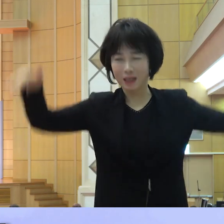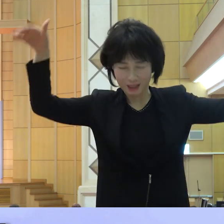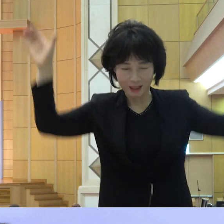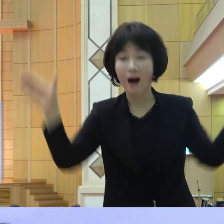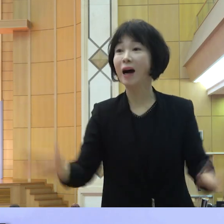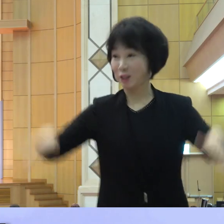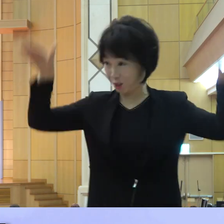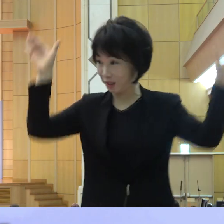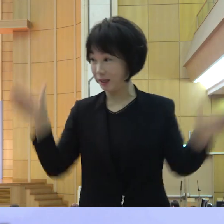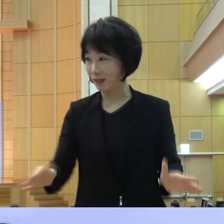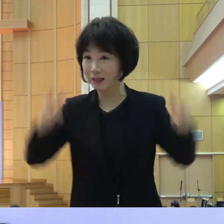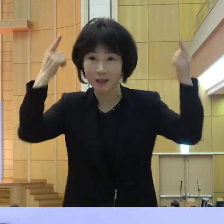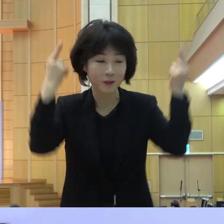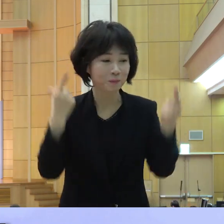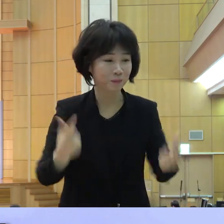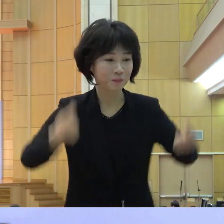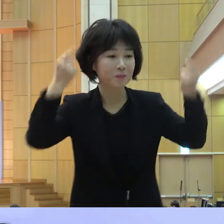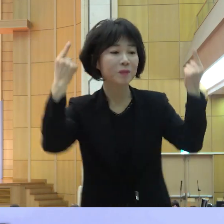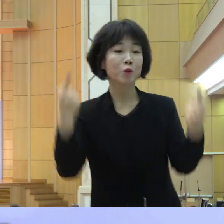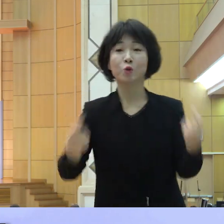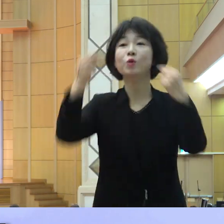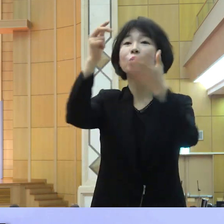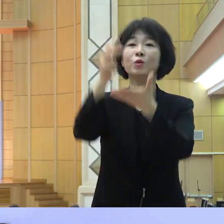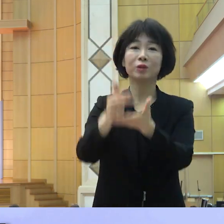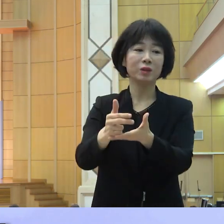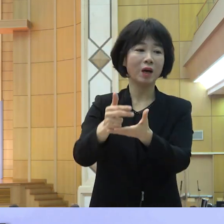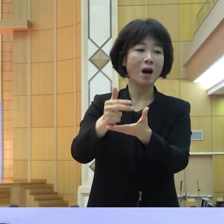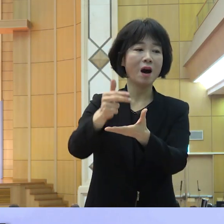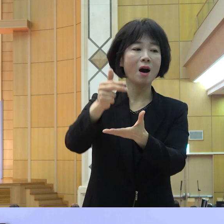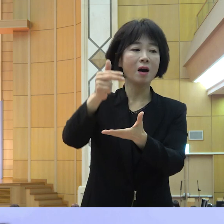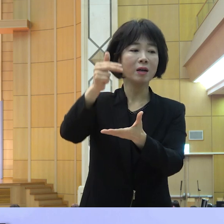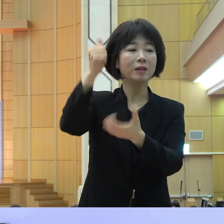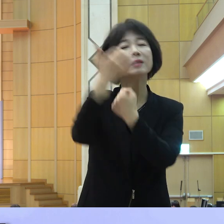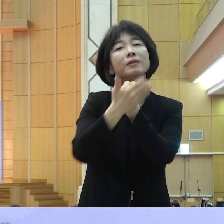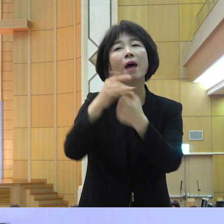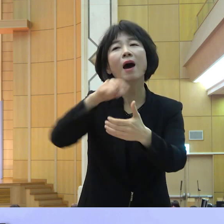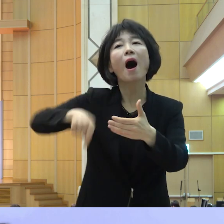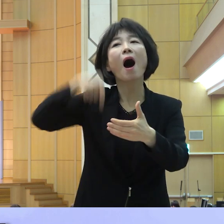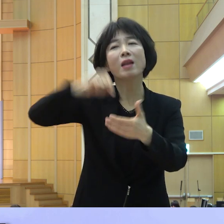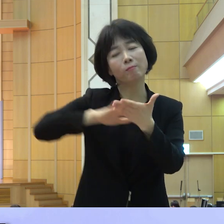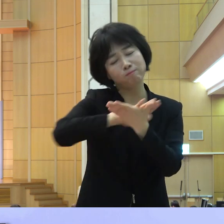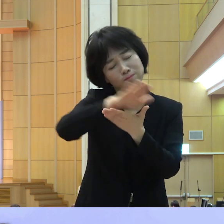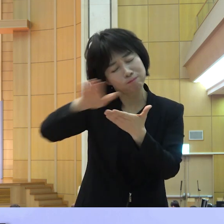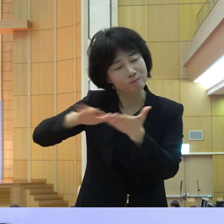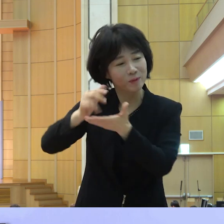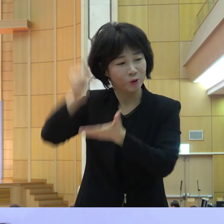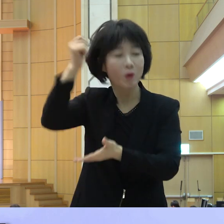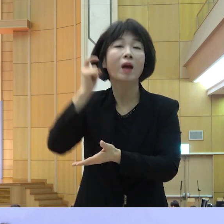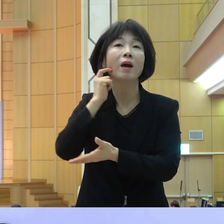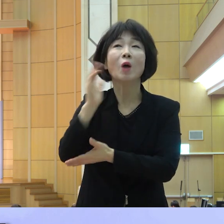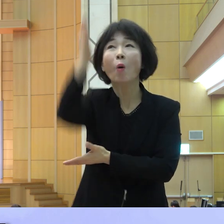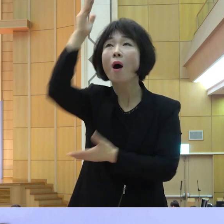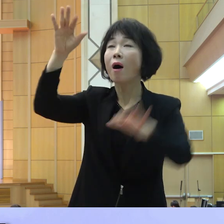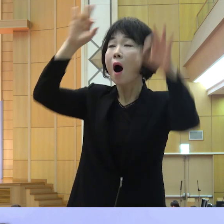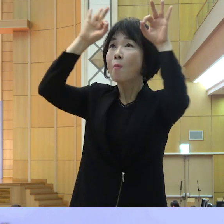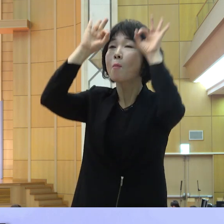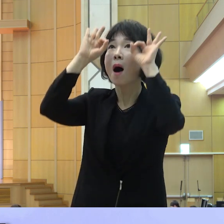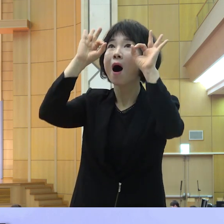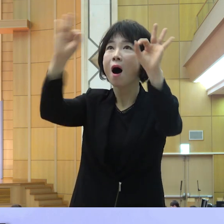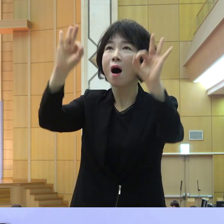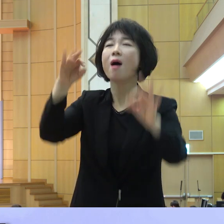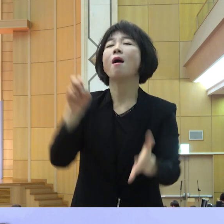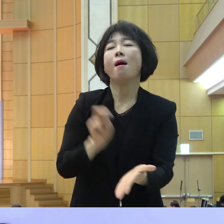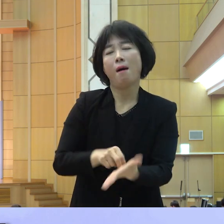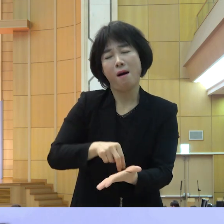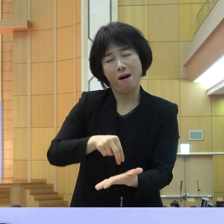독수리 은혜 안에 뛰놀며 은혜 안에 뛰놀며 주의 영광 보리라